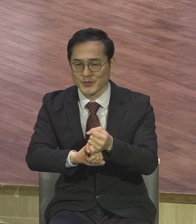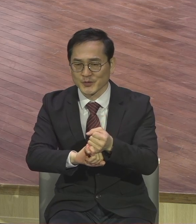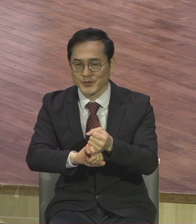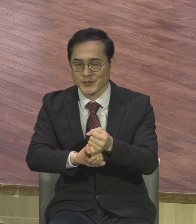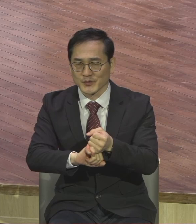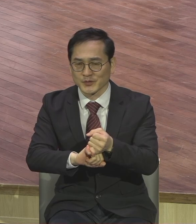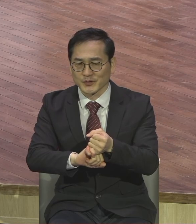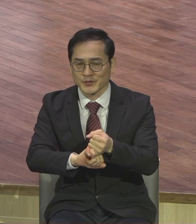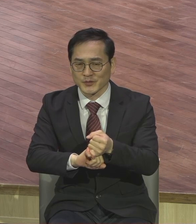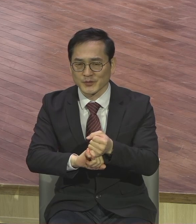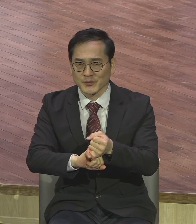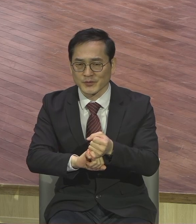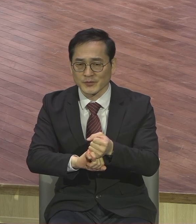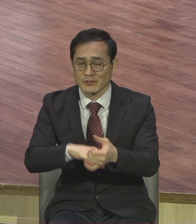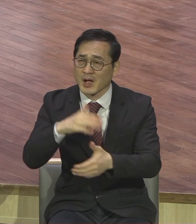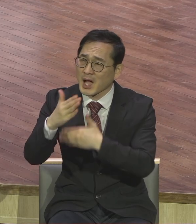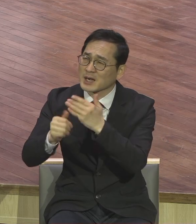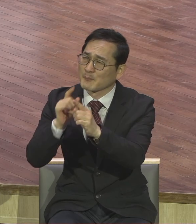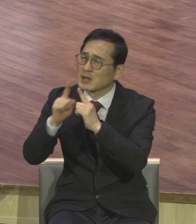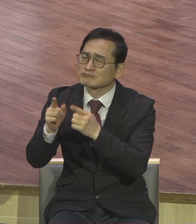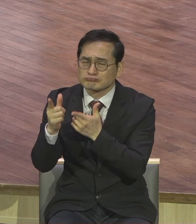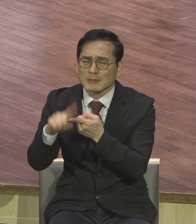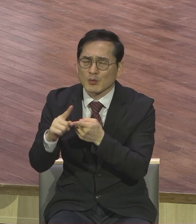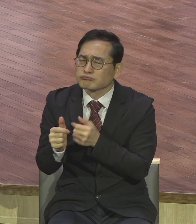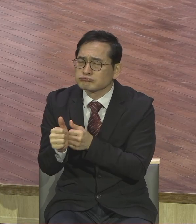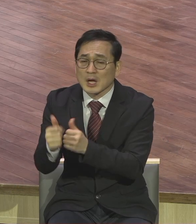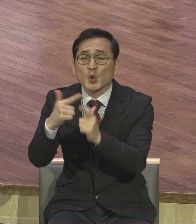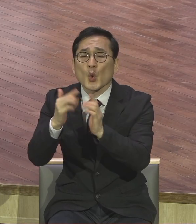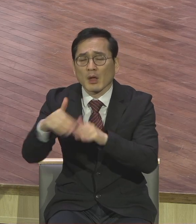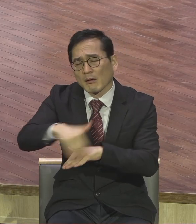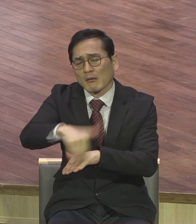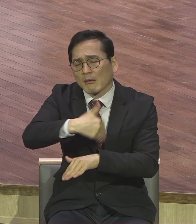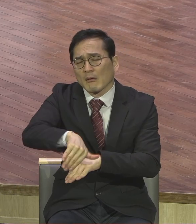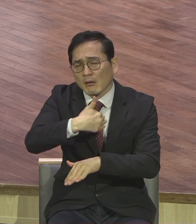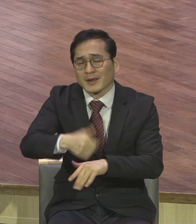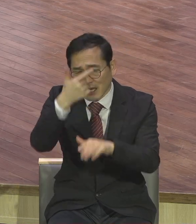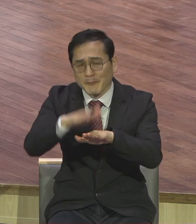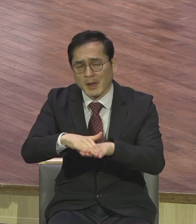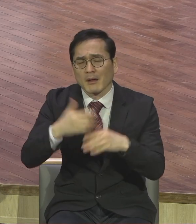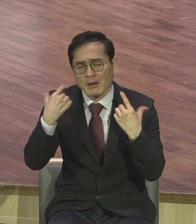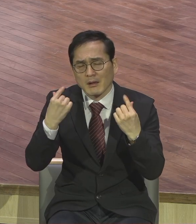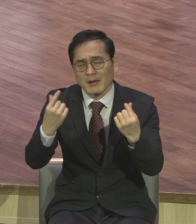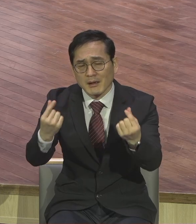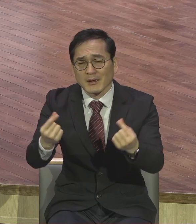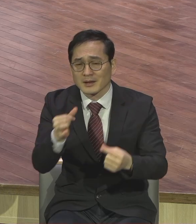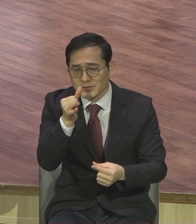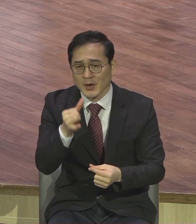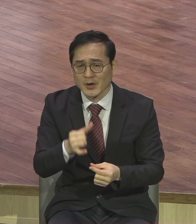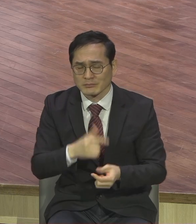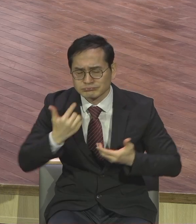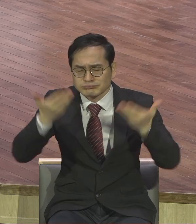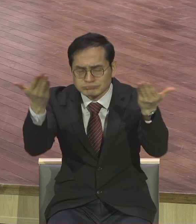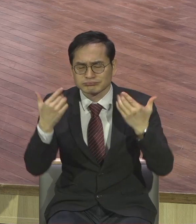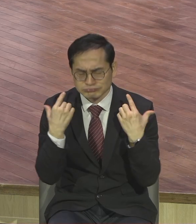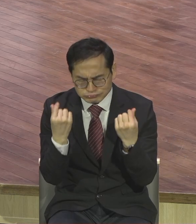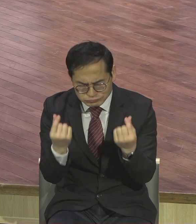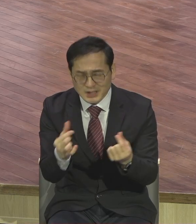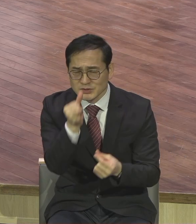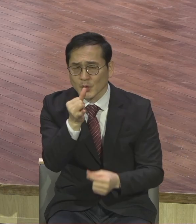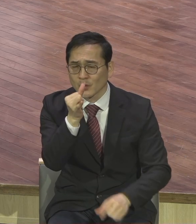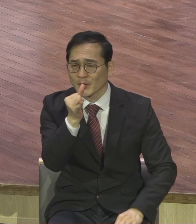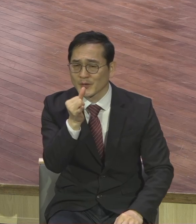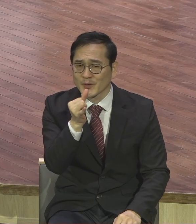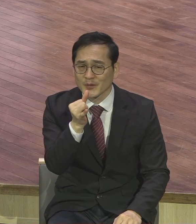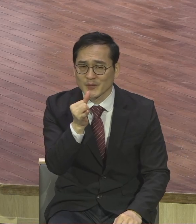말씀 뭐 안 따르는 것도 아니고 교회 안 가는 것도 아니고 예배 안 드리는 것도 아니고 헌신 안 하는 것도 아니고 다